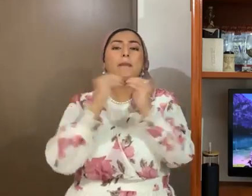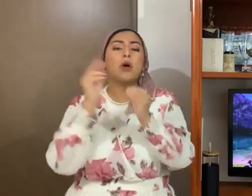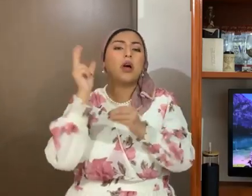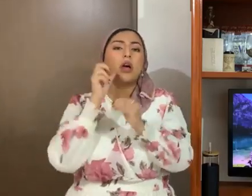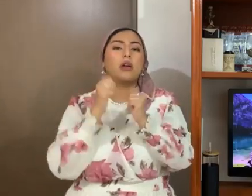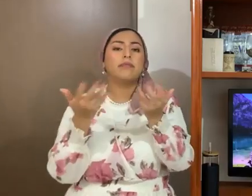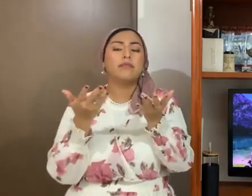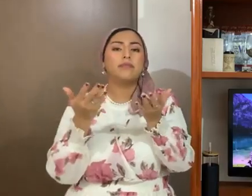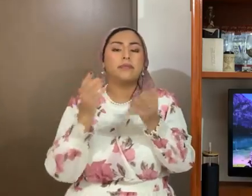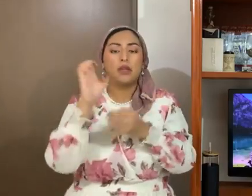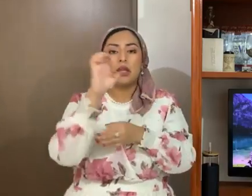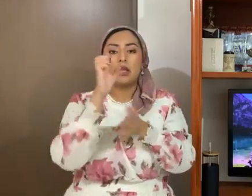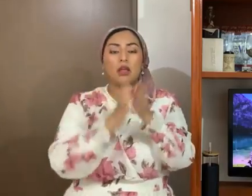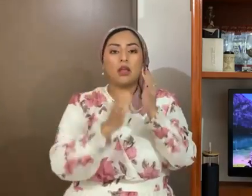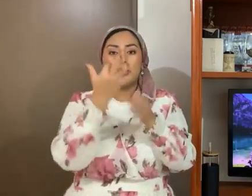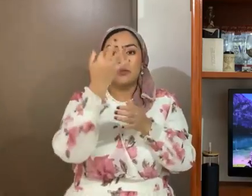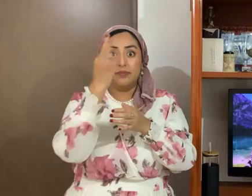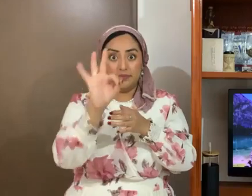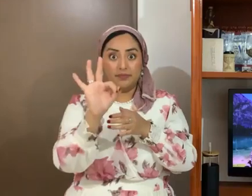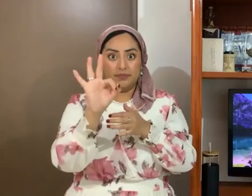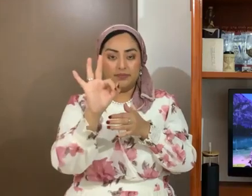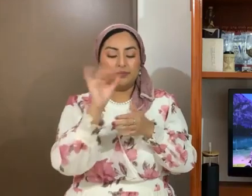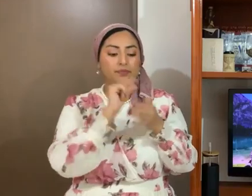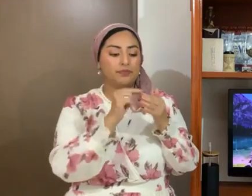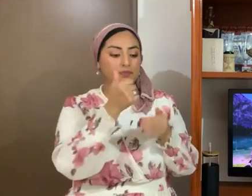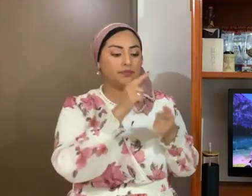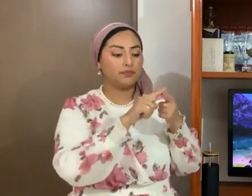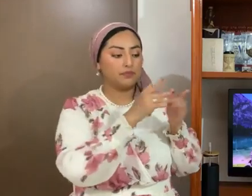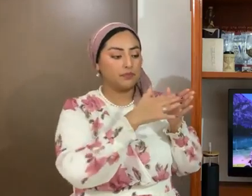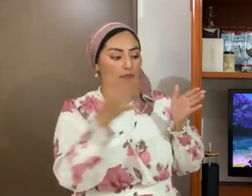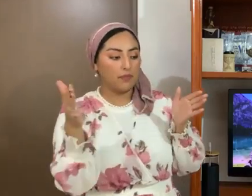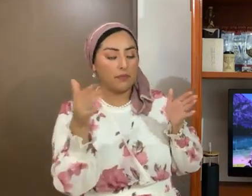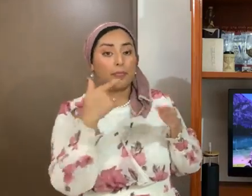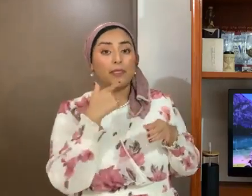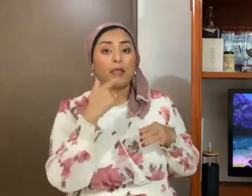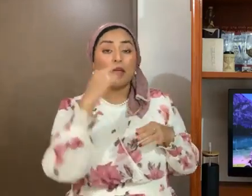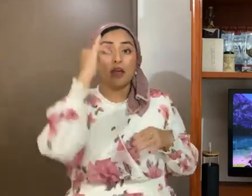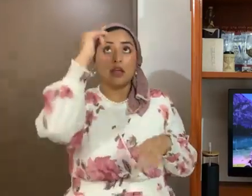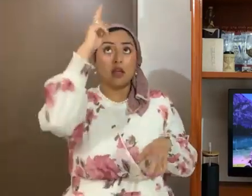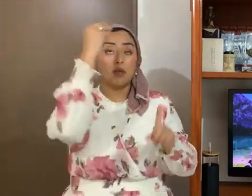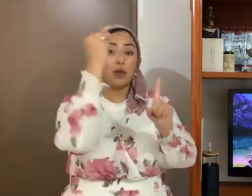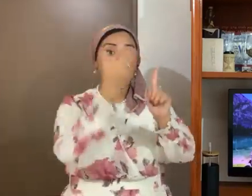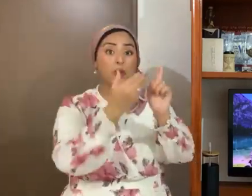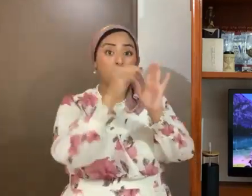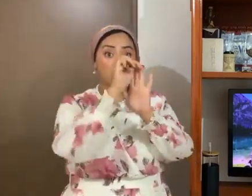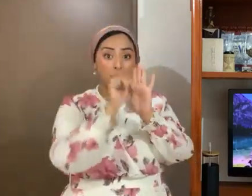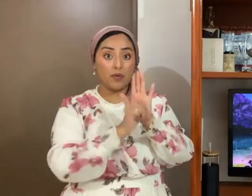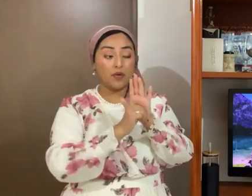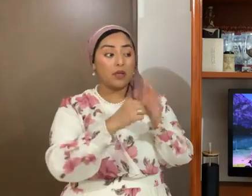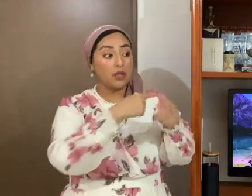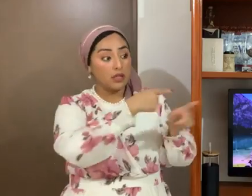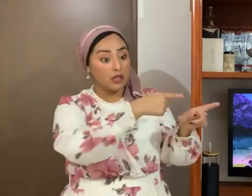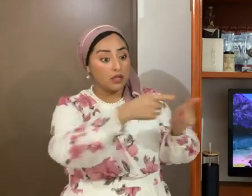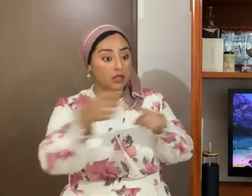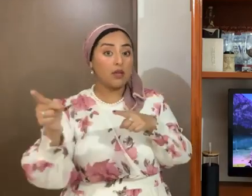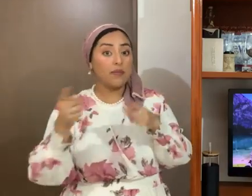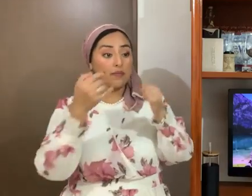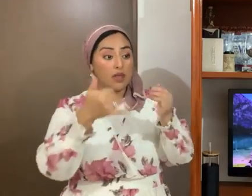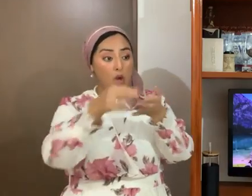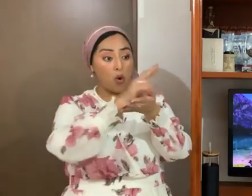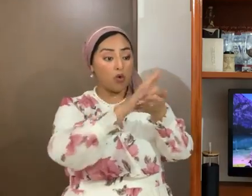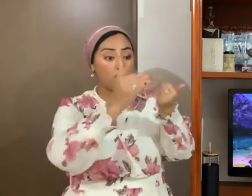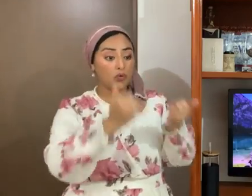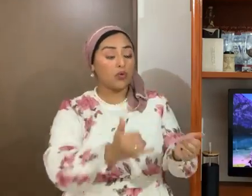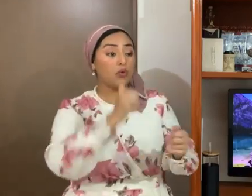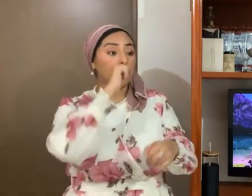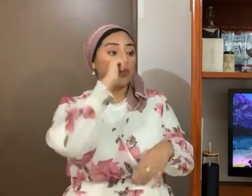vida? Éxodo 19, vamos a leer del verso 10 en adelante. Y Yahweh dijo a Moisés, ve al pueblo y santifícalos hoy y mañana